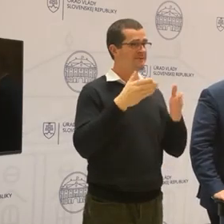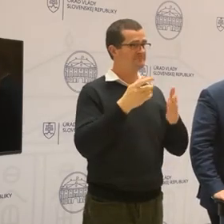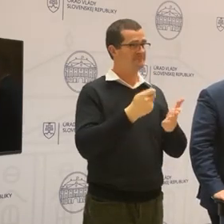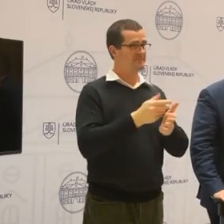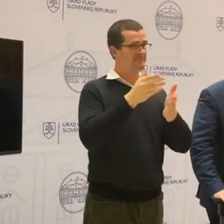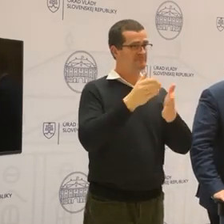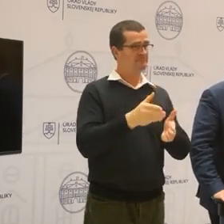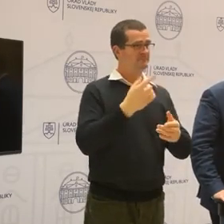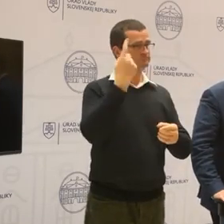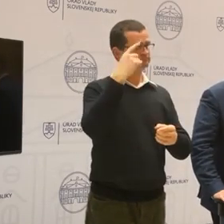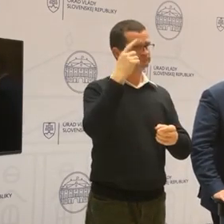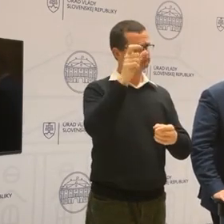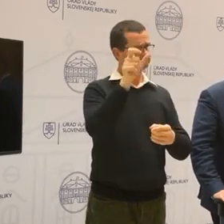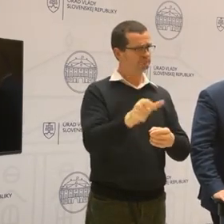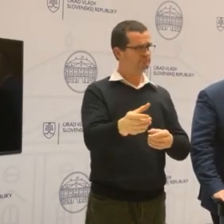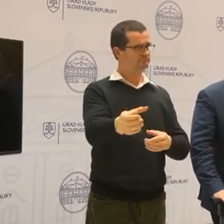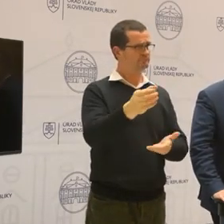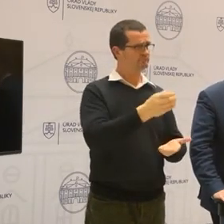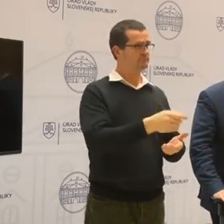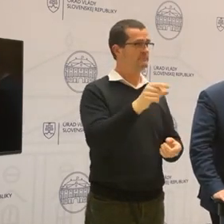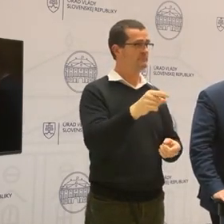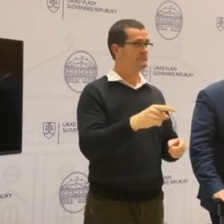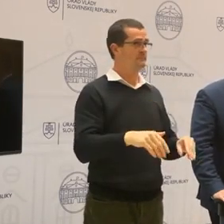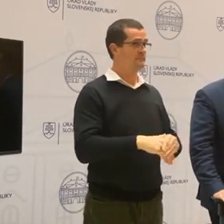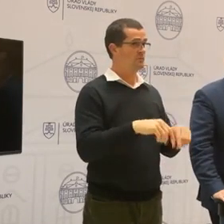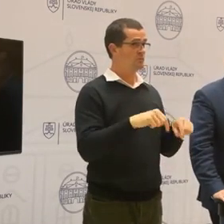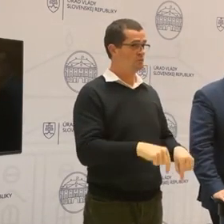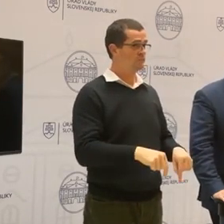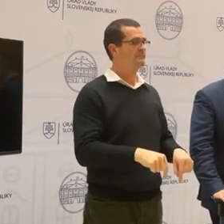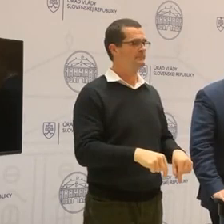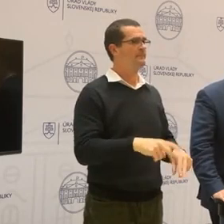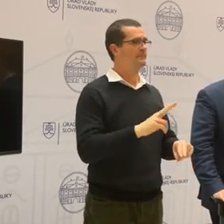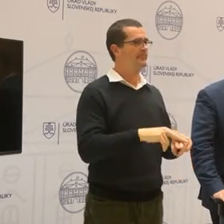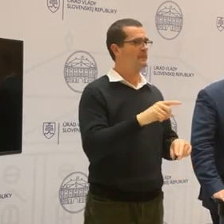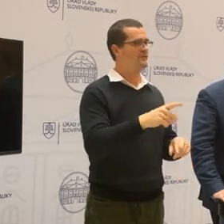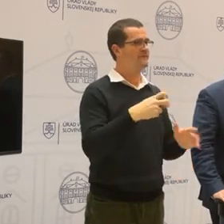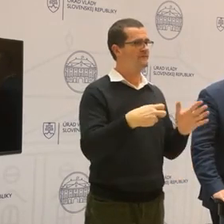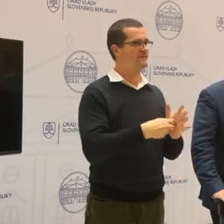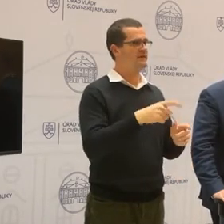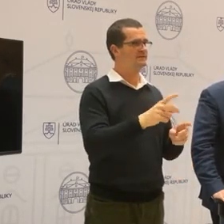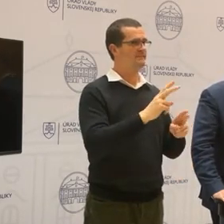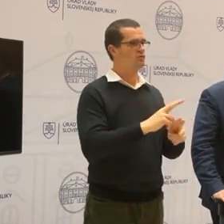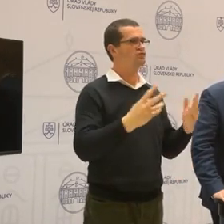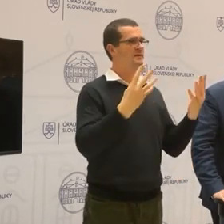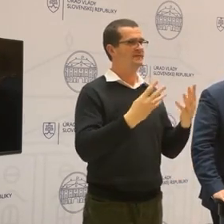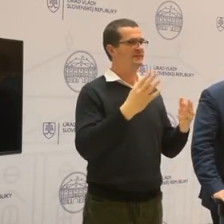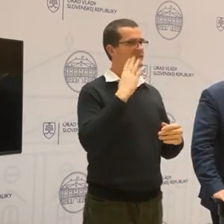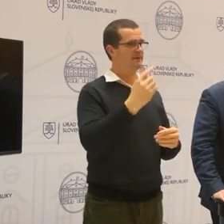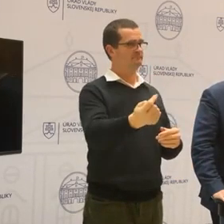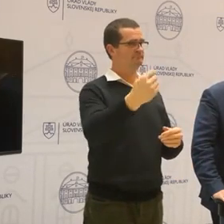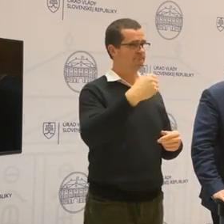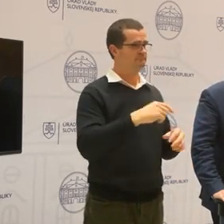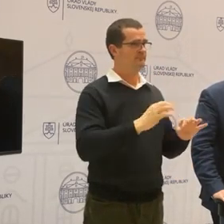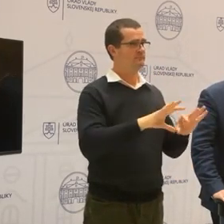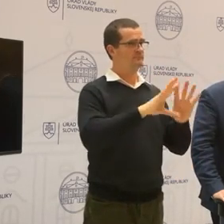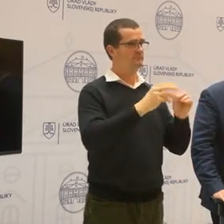takéhoto vysokokvalifikovaného odborníka, že chce, aby tu pôsobil, tak na základe takýchto víz bude môcť na 90 dní prísť, vybaví si